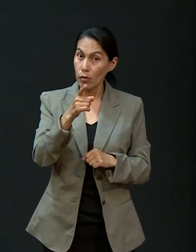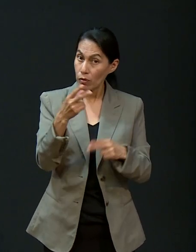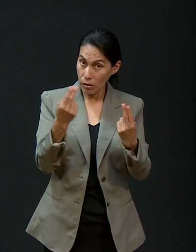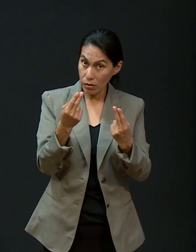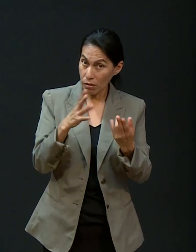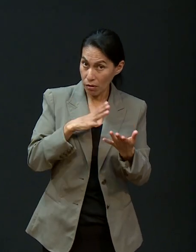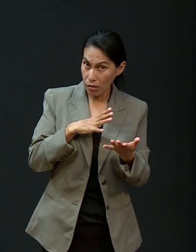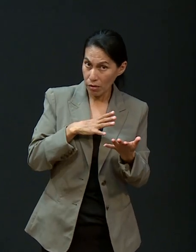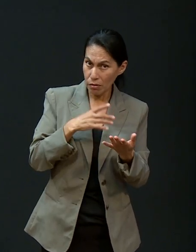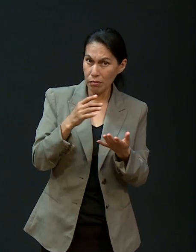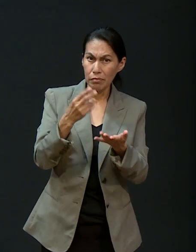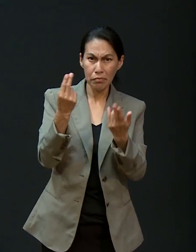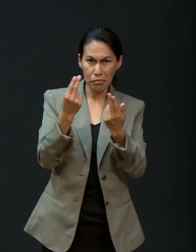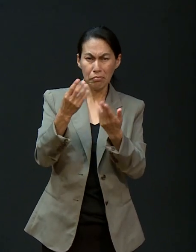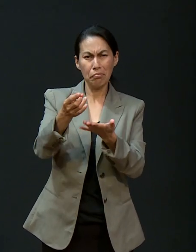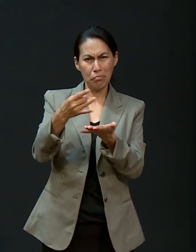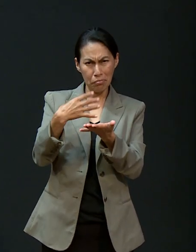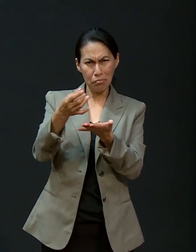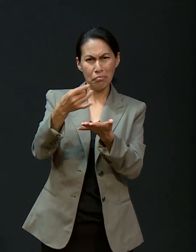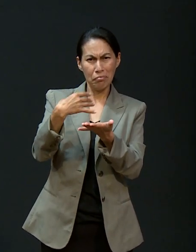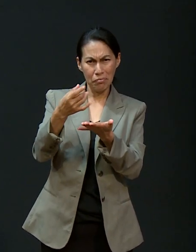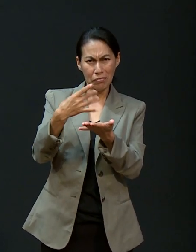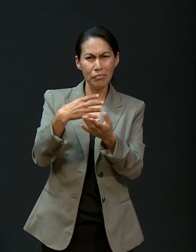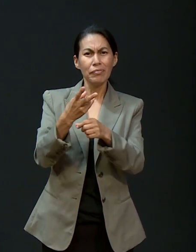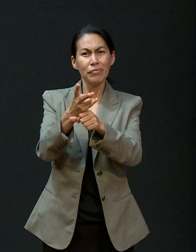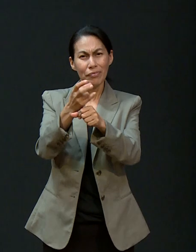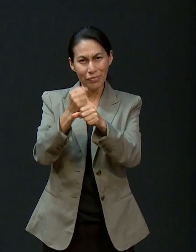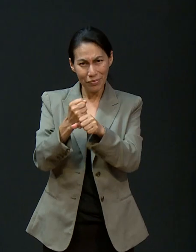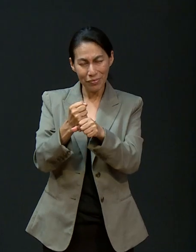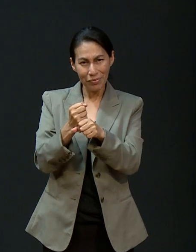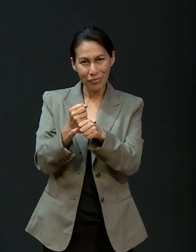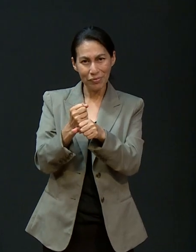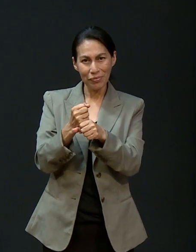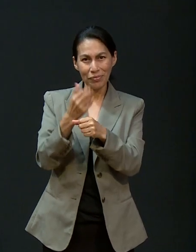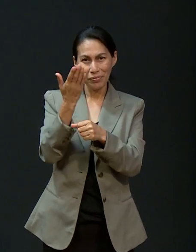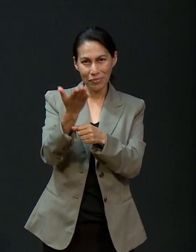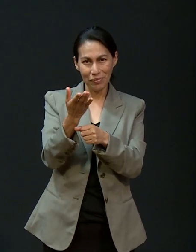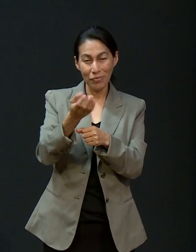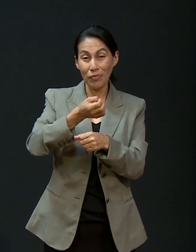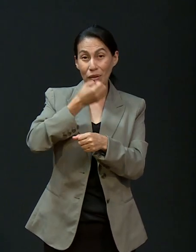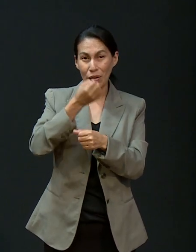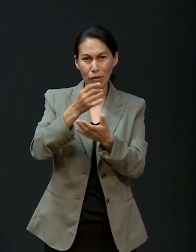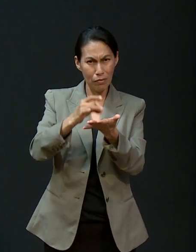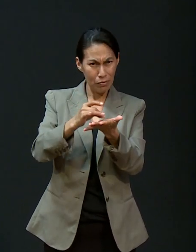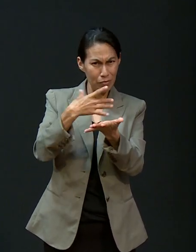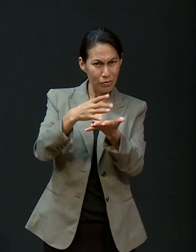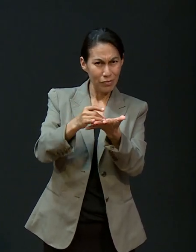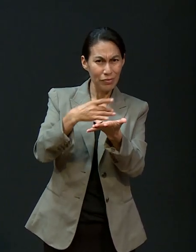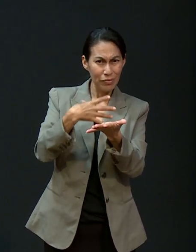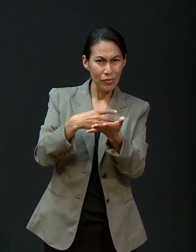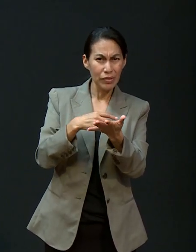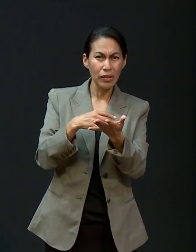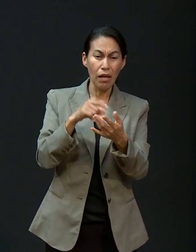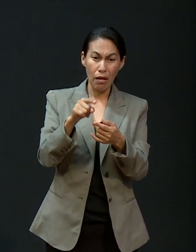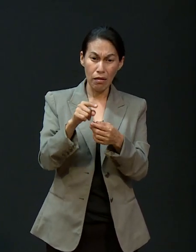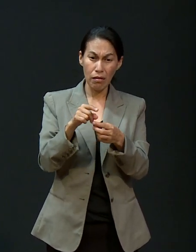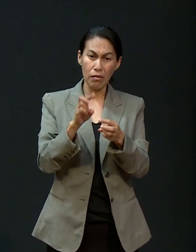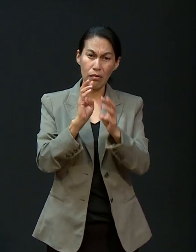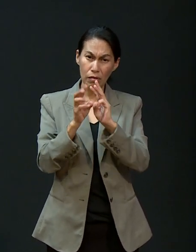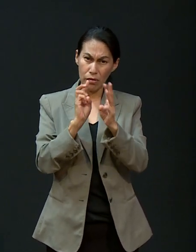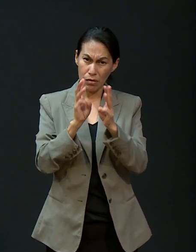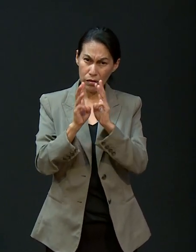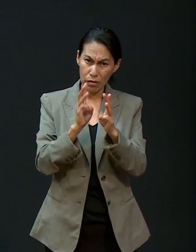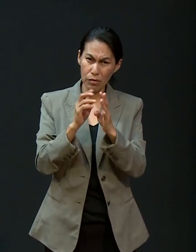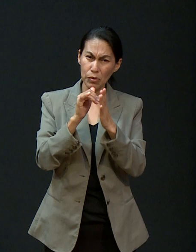¿Tienes alguna necesidad? Vamos a orar todos juntos por ello. Te invito a que envíes tus pedidos de oración a los